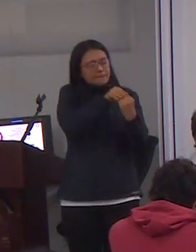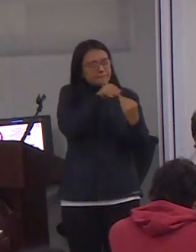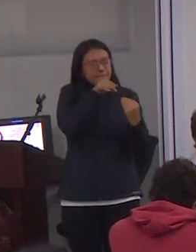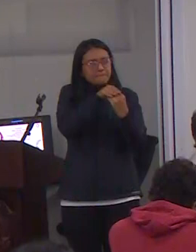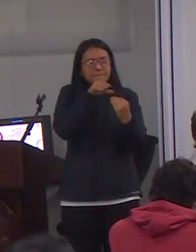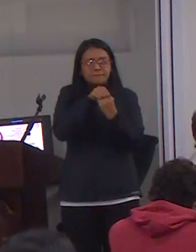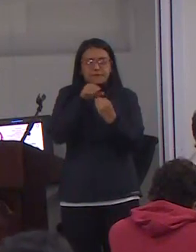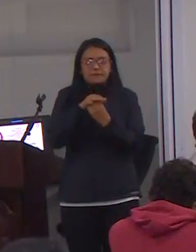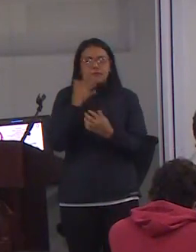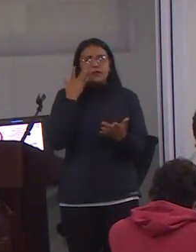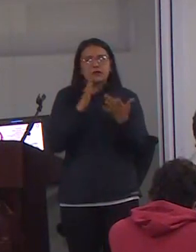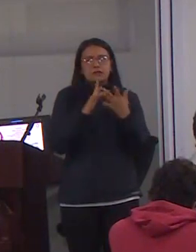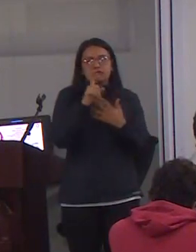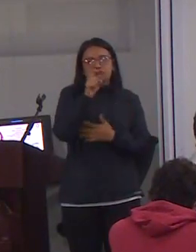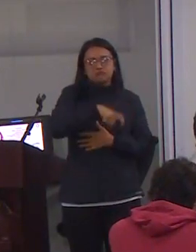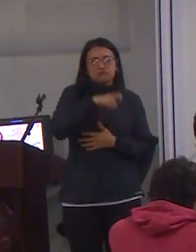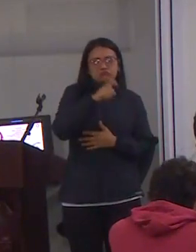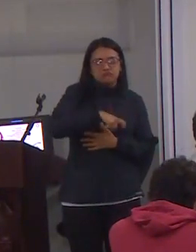sus